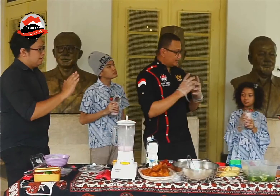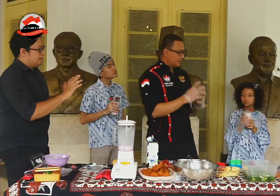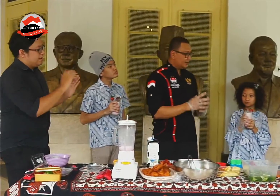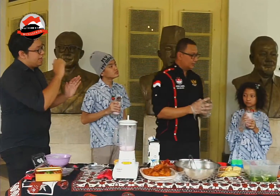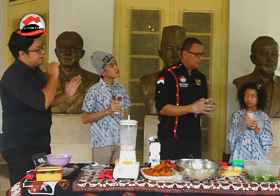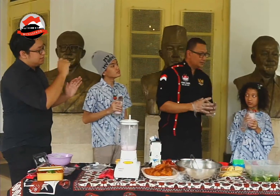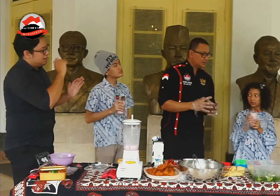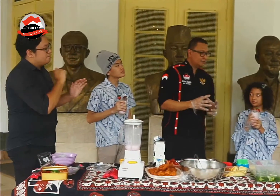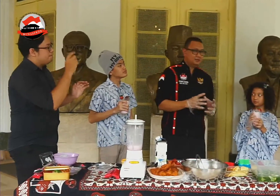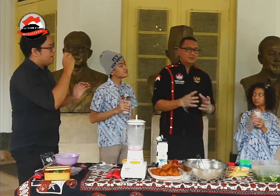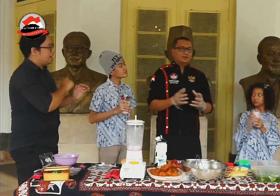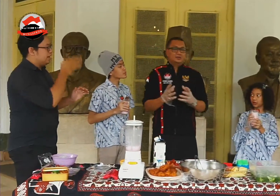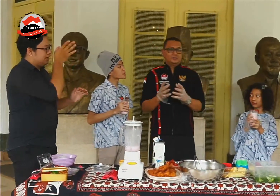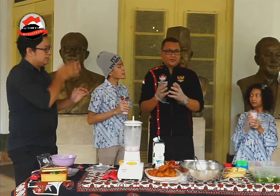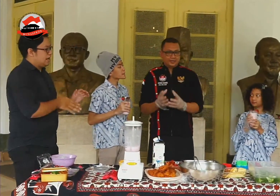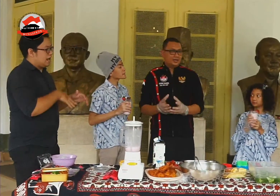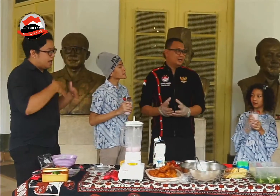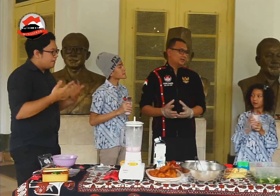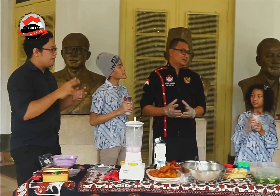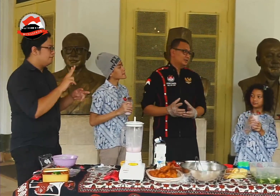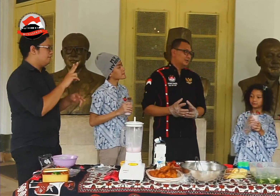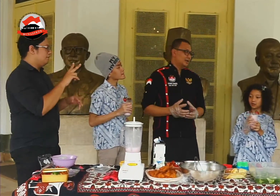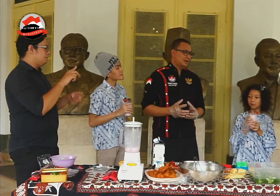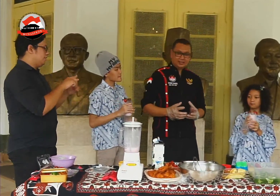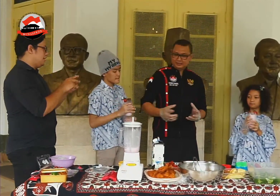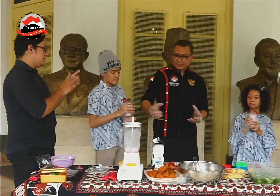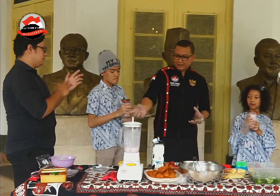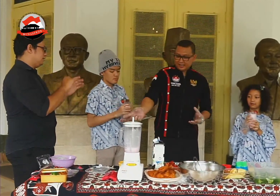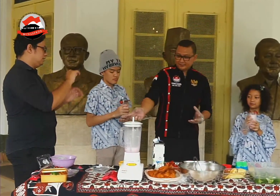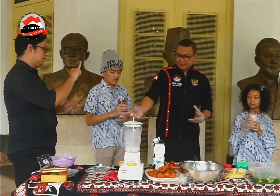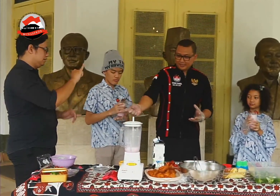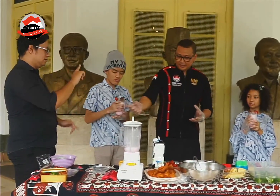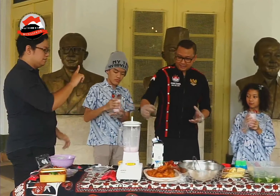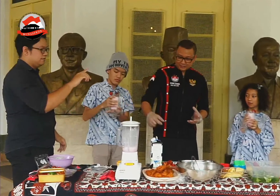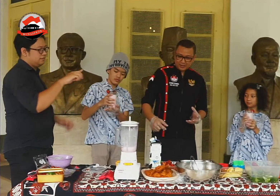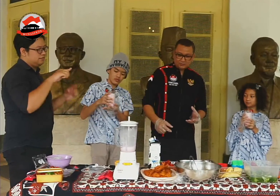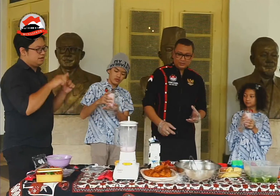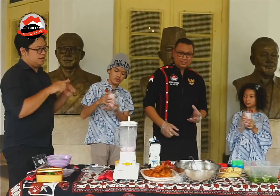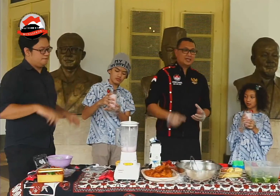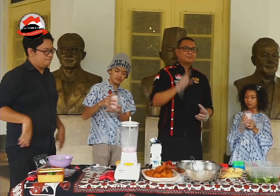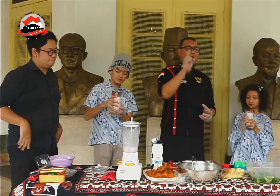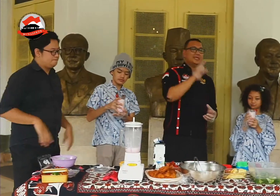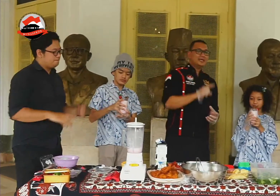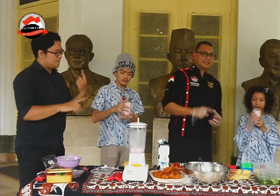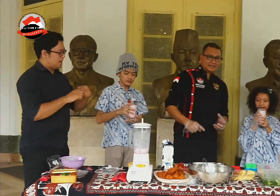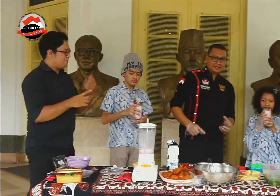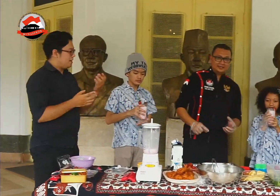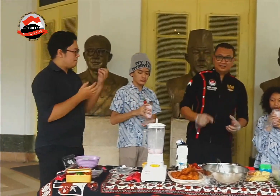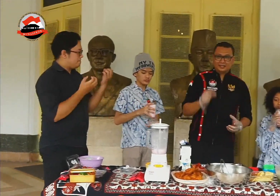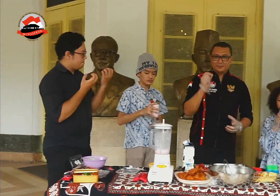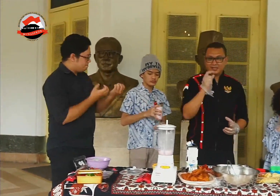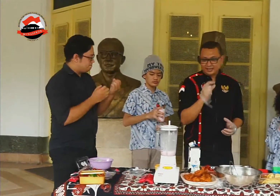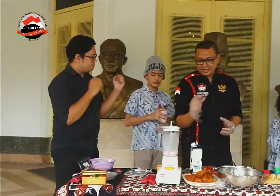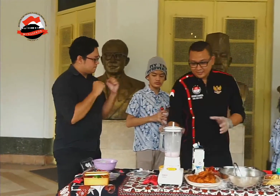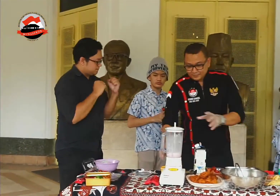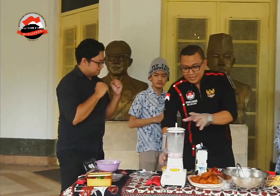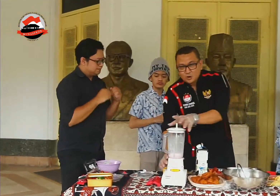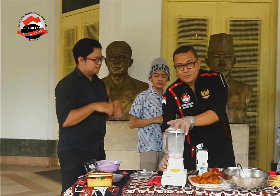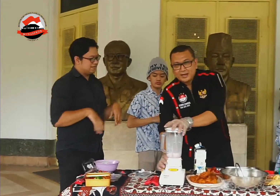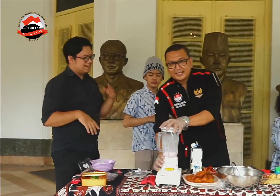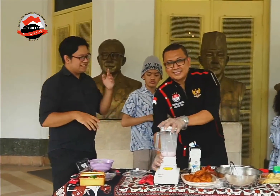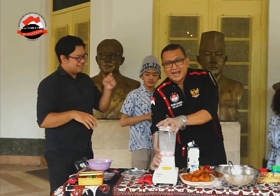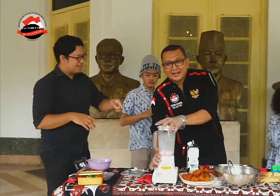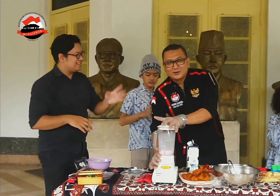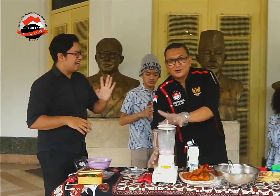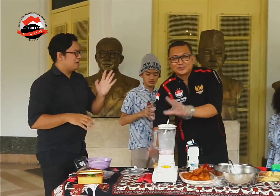pakai yang netral yaitu es krim vanilla. Ya, nanti okay. tambahin es batunya. Dan paling ingat tadi, kita balikin lagi. Jangan